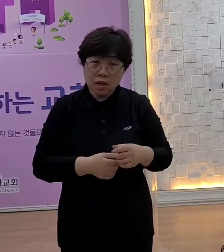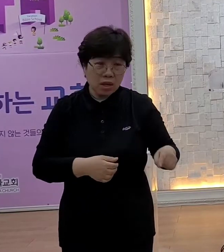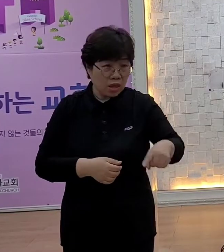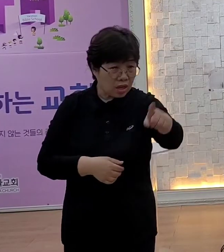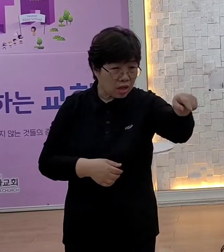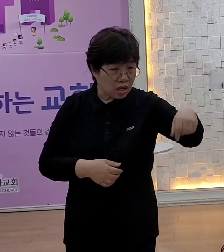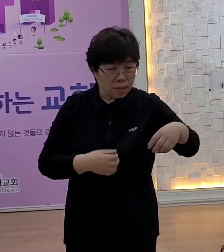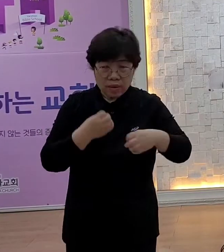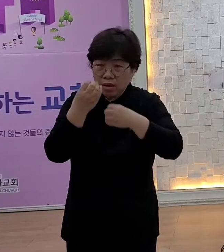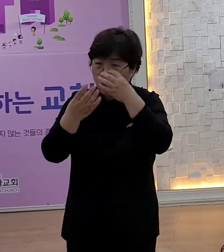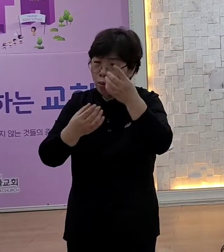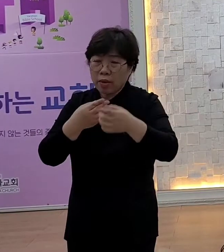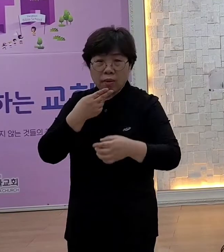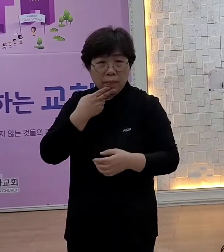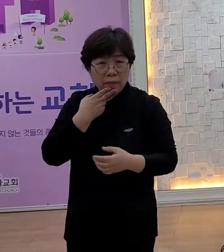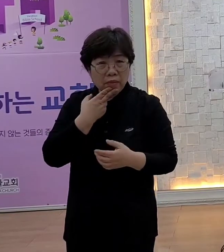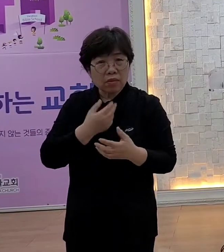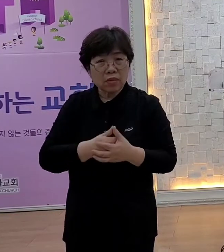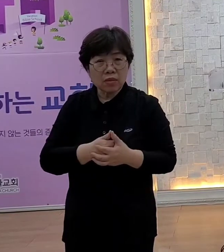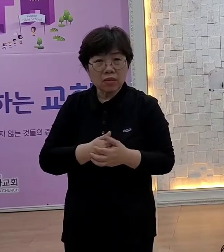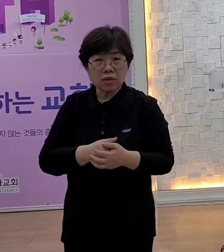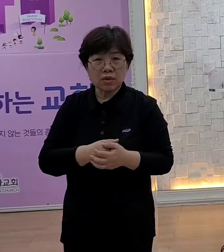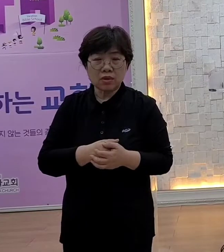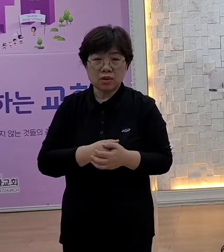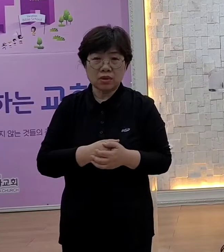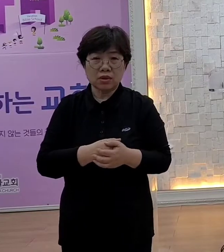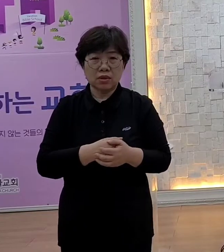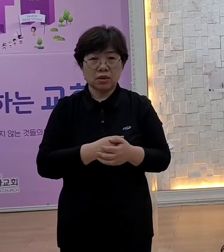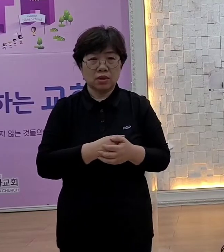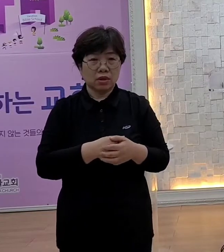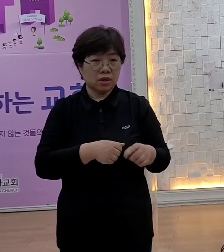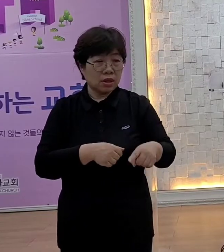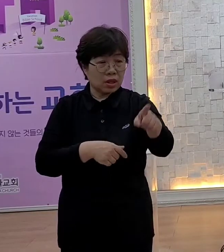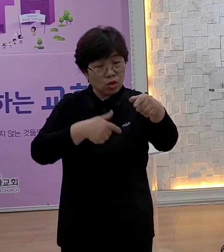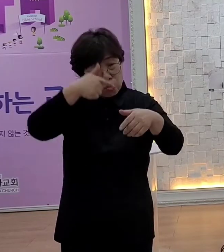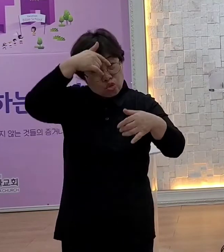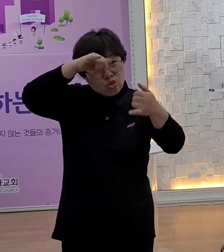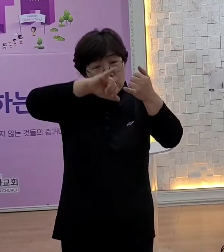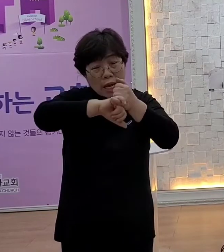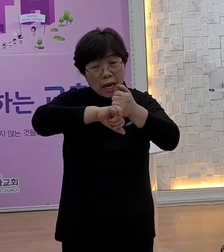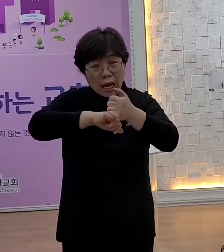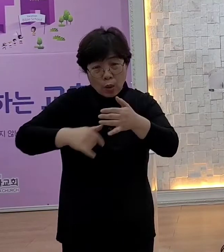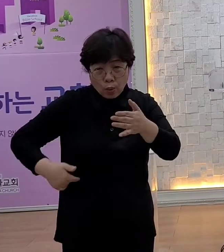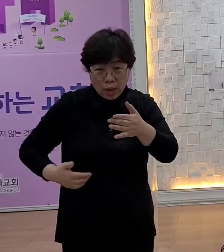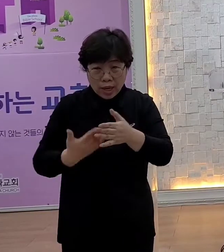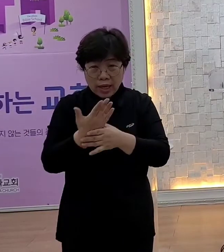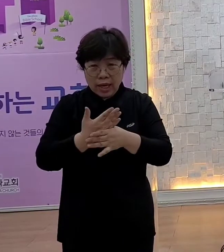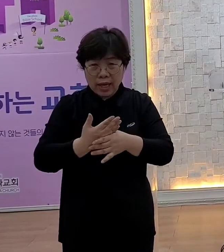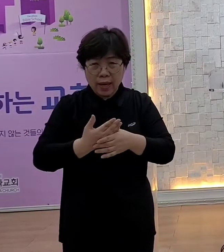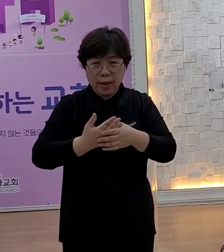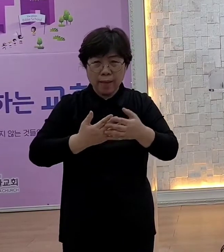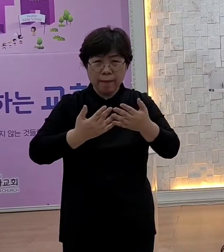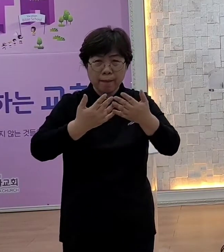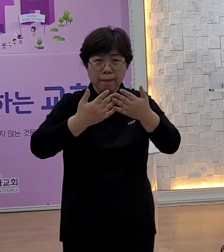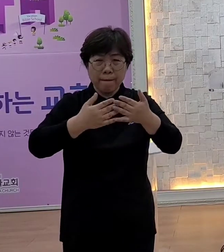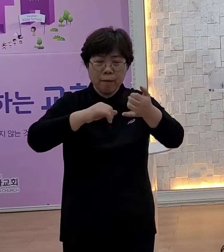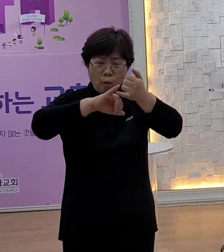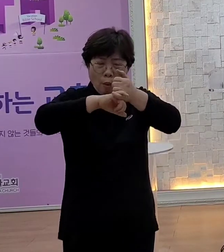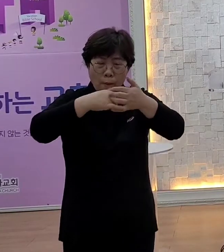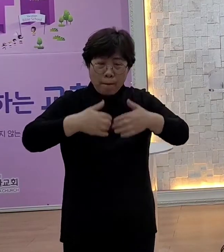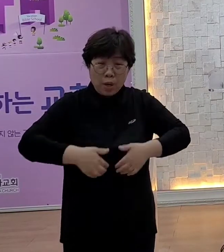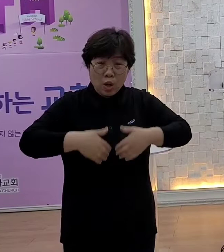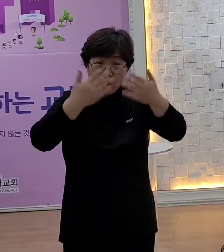고백도 없다는 거예요. 이게 바로 구약의 회개의 필수 조건입니다. 어디에도